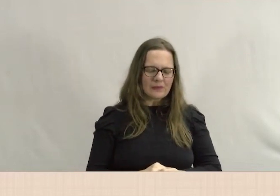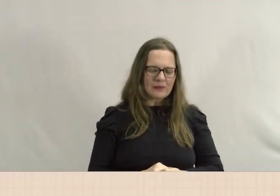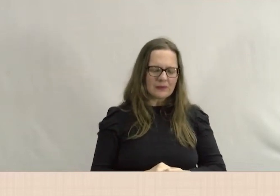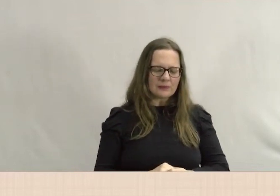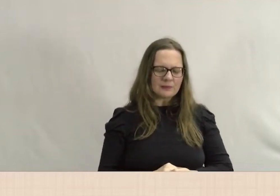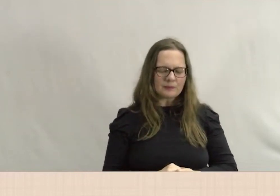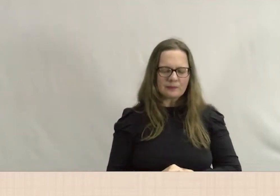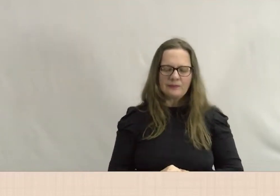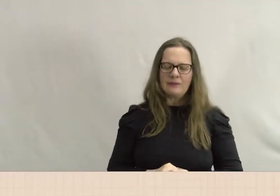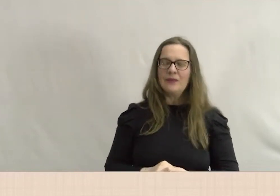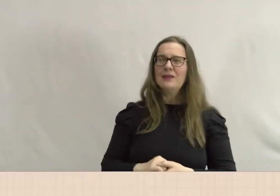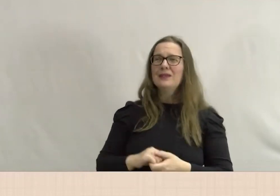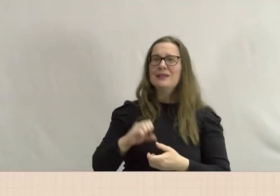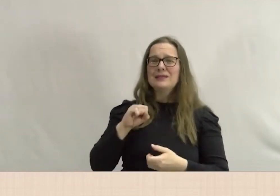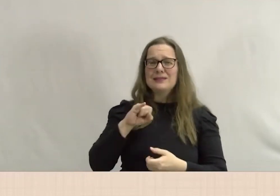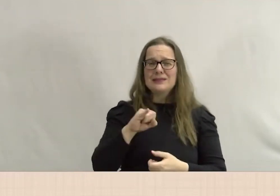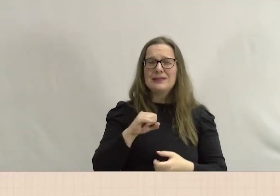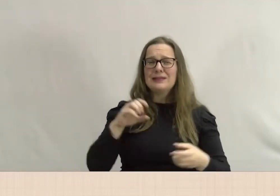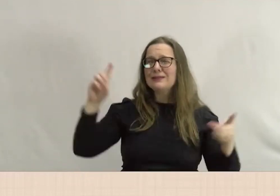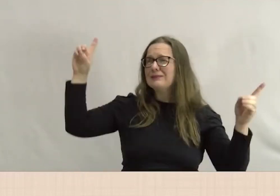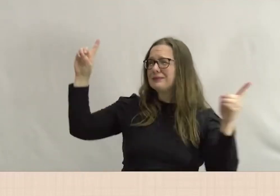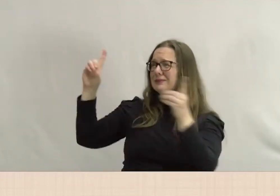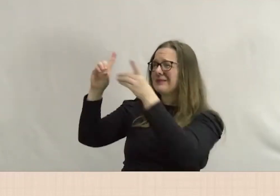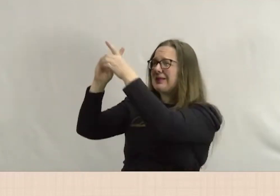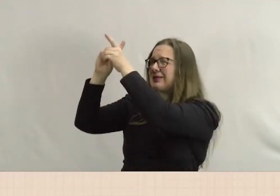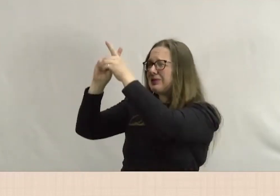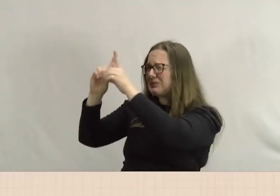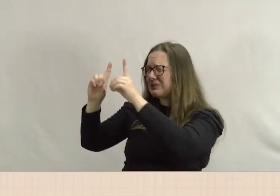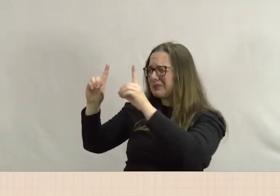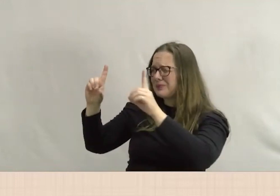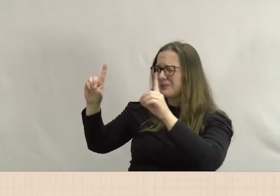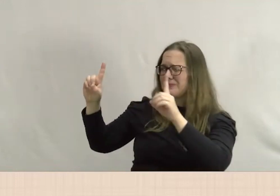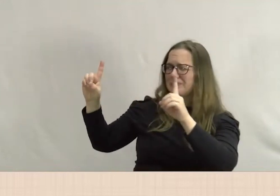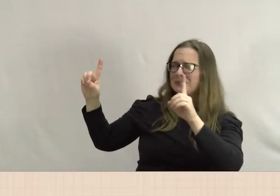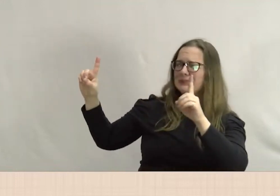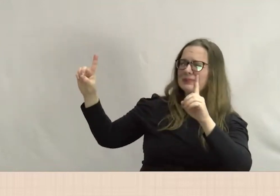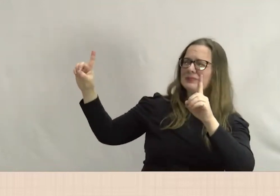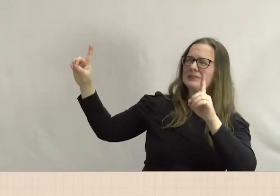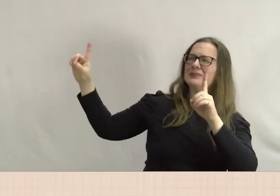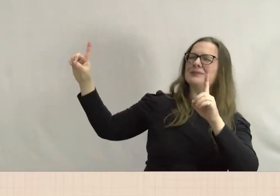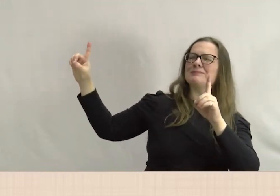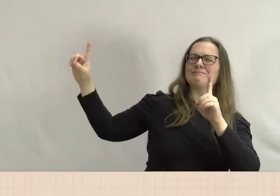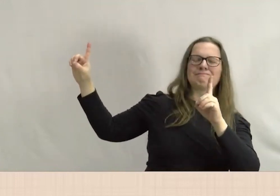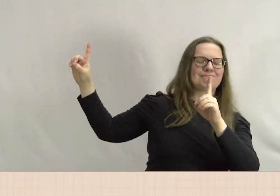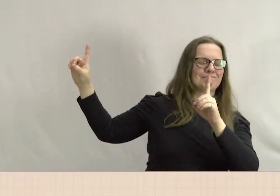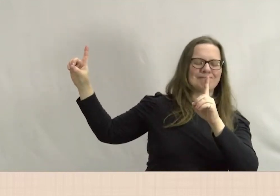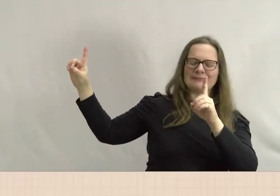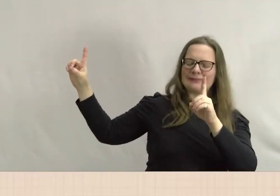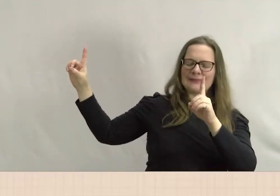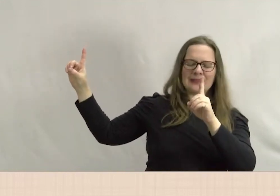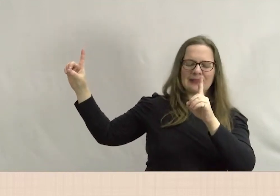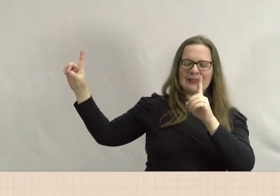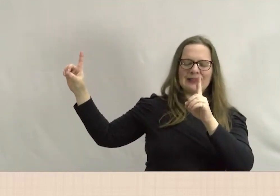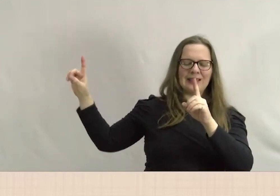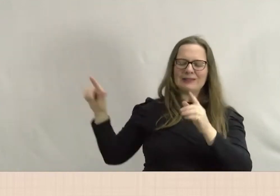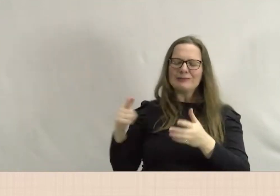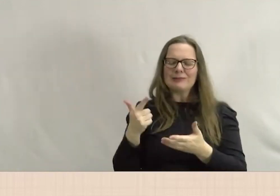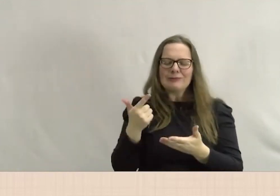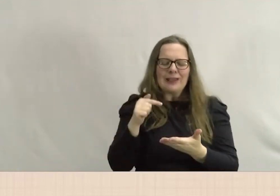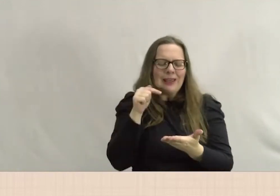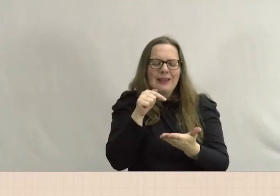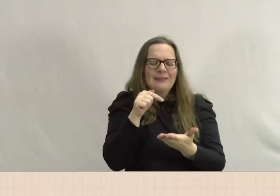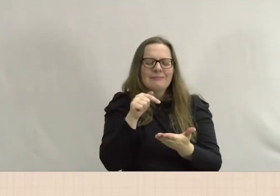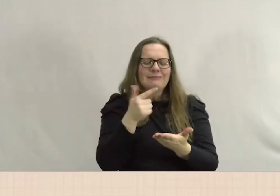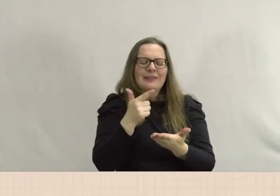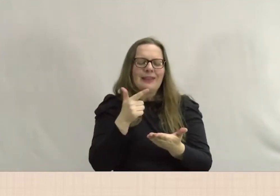Aí desconectou. O homem desconectou da própria realidade, da própria verdade. E o que sobra